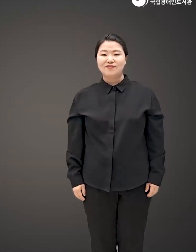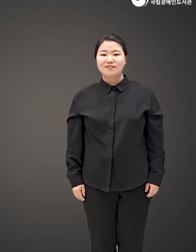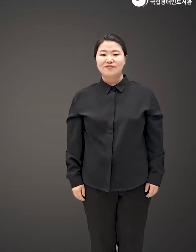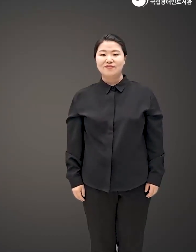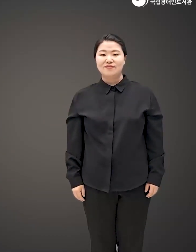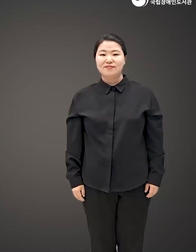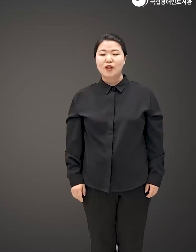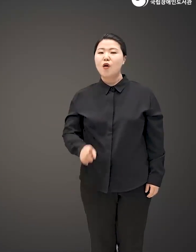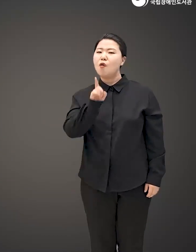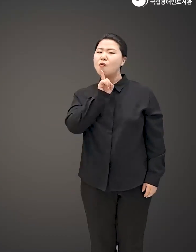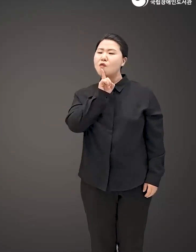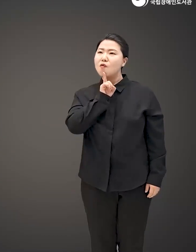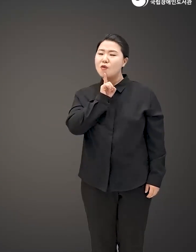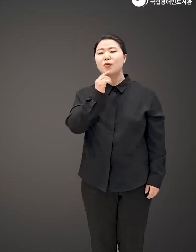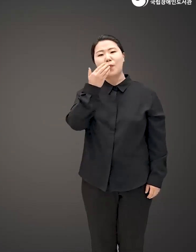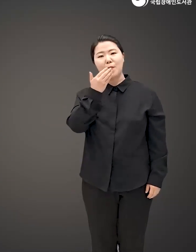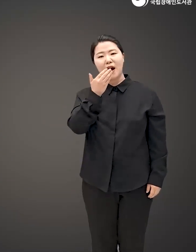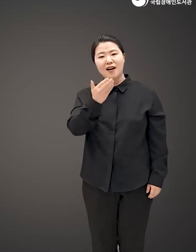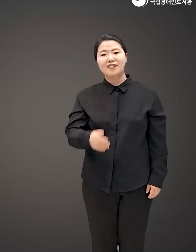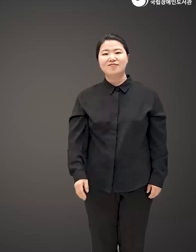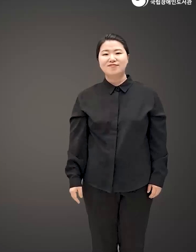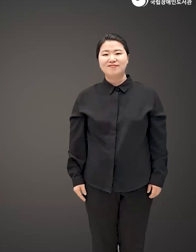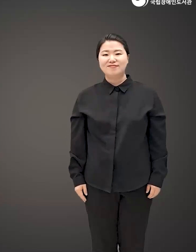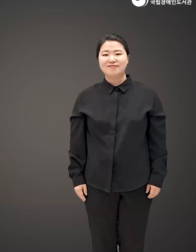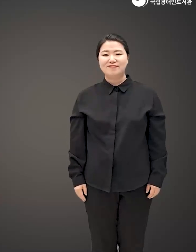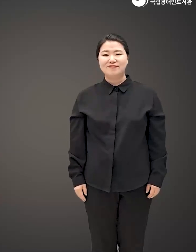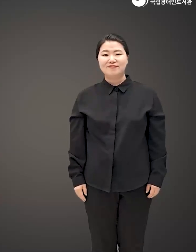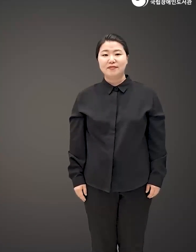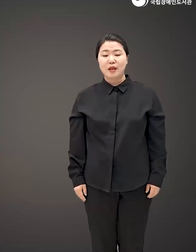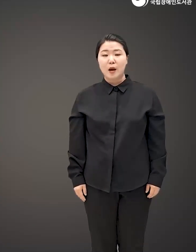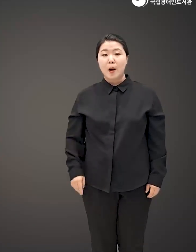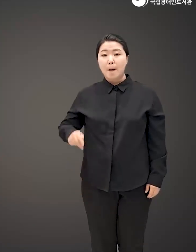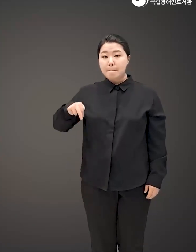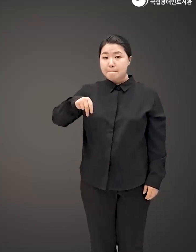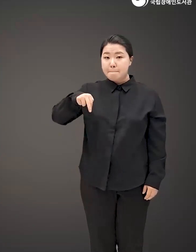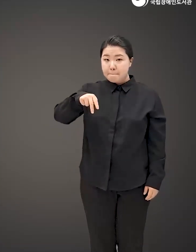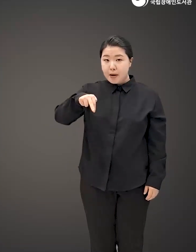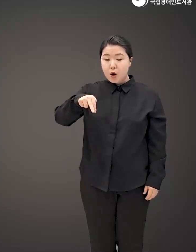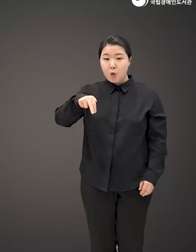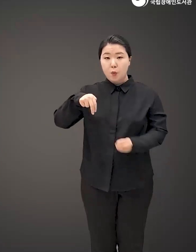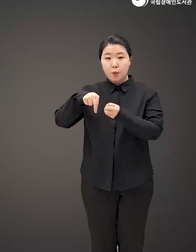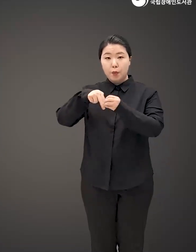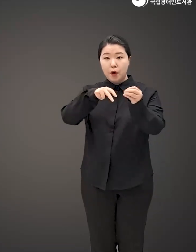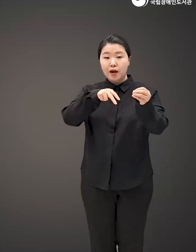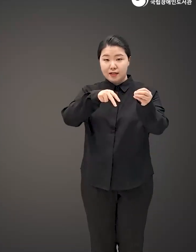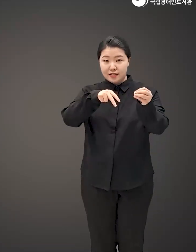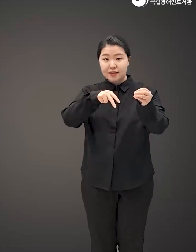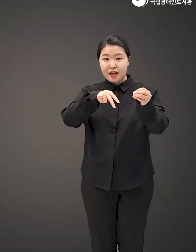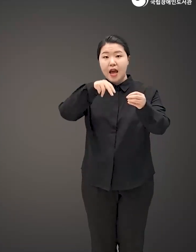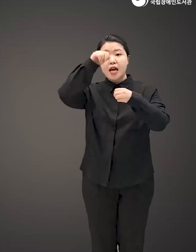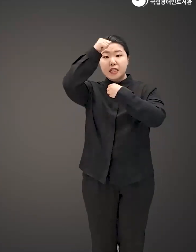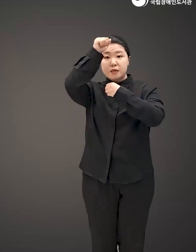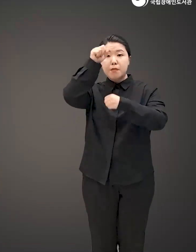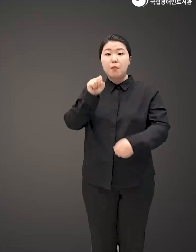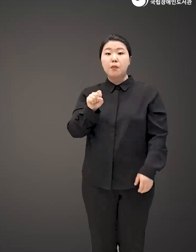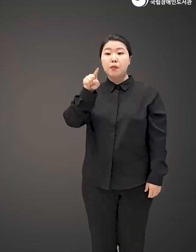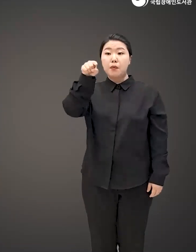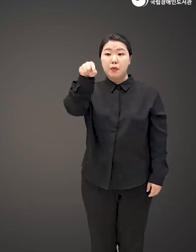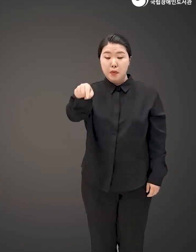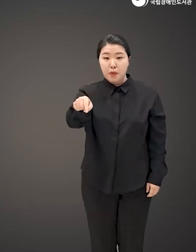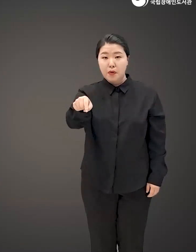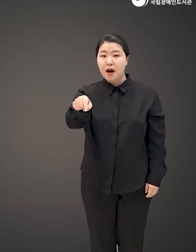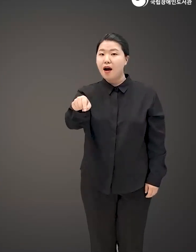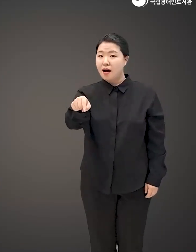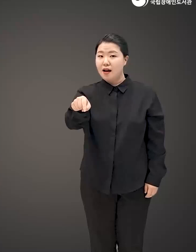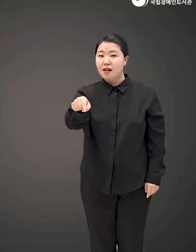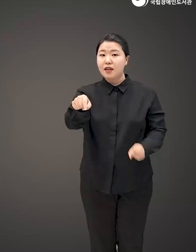흔들어도 좋고요. 엉덩이로도 칠 수 있을 것 같아요. 발로 차다 보면 갑자기 신발이 날아갈